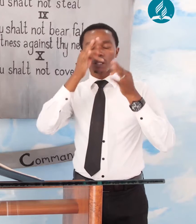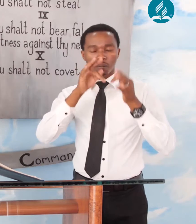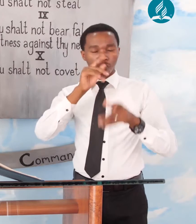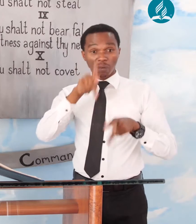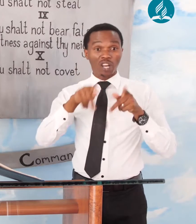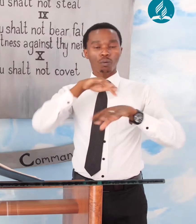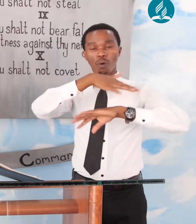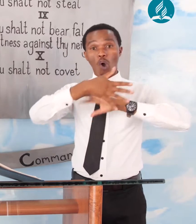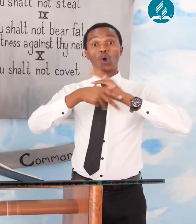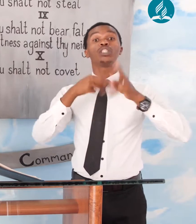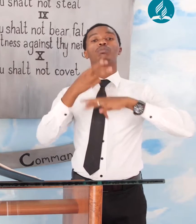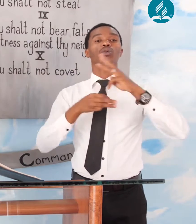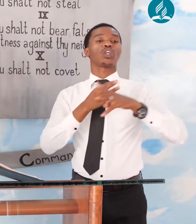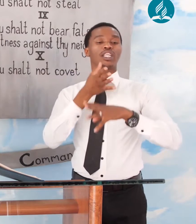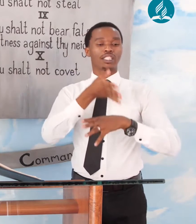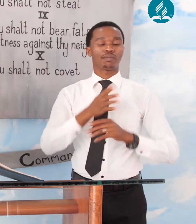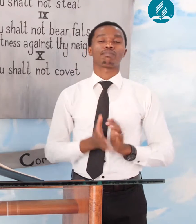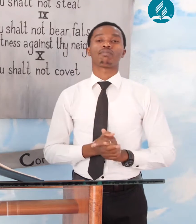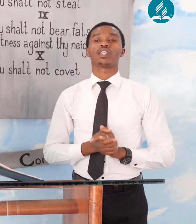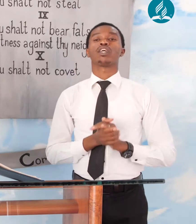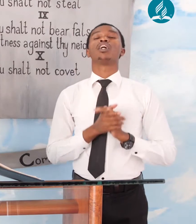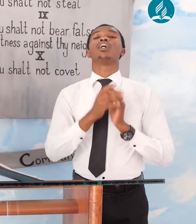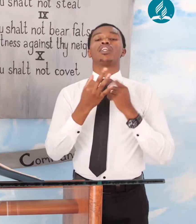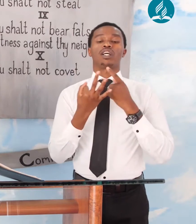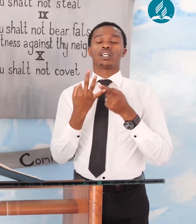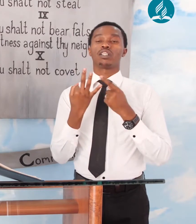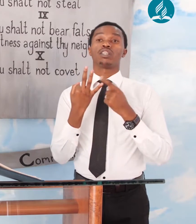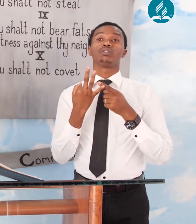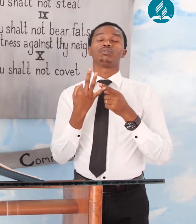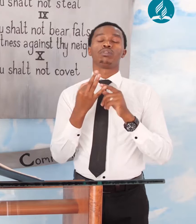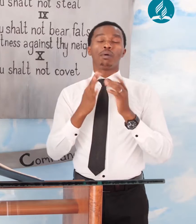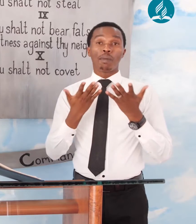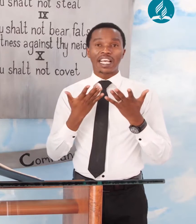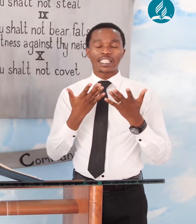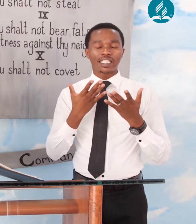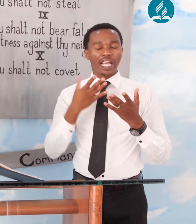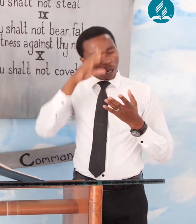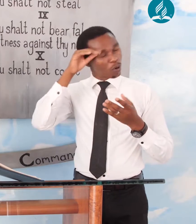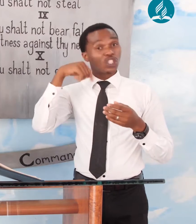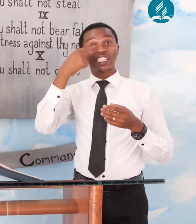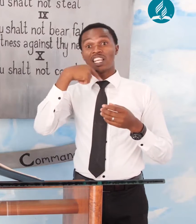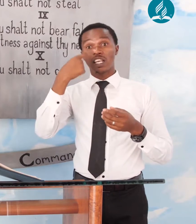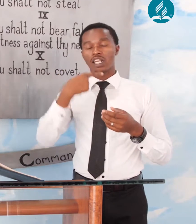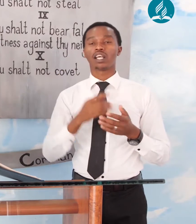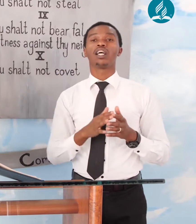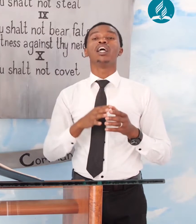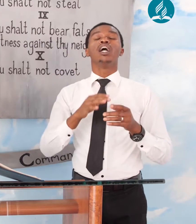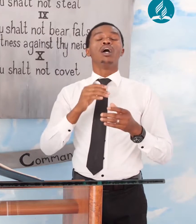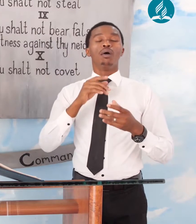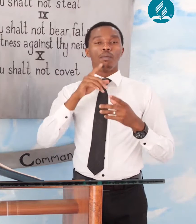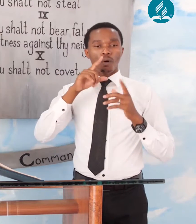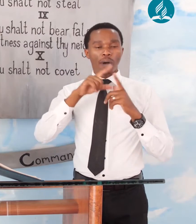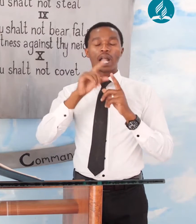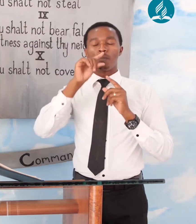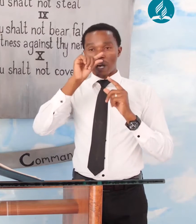bo ku isi cya gatatu tuza kuvuga Mose ni muntu ki Mose muri make twavuga ko ari umuntu